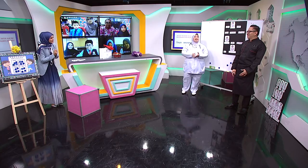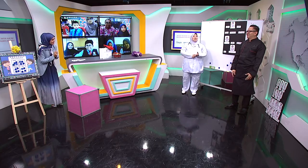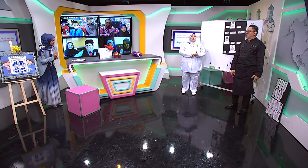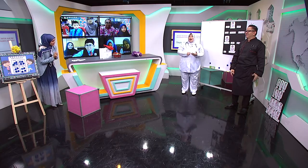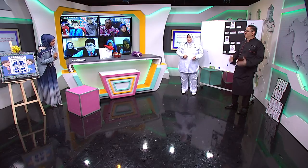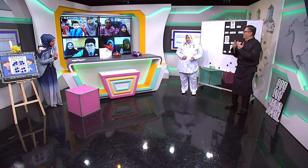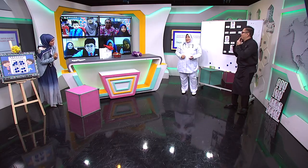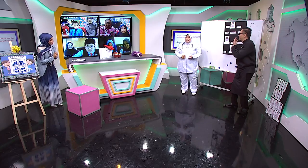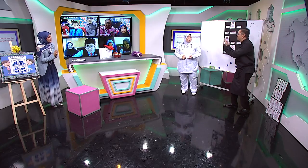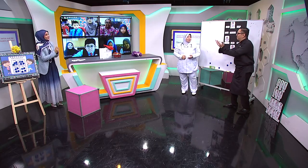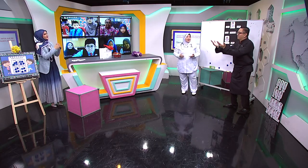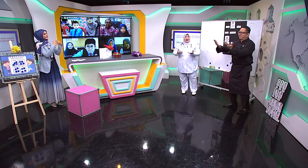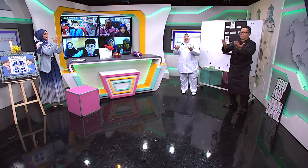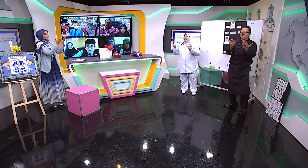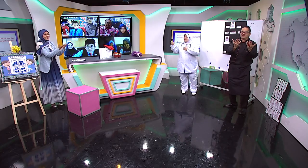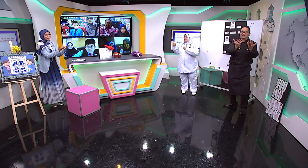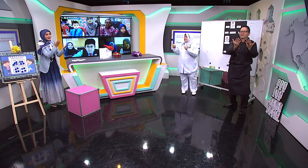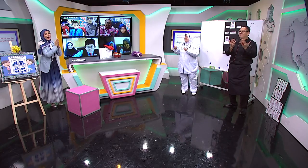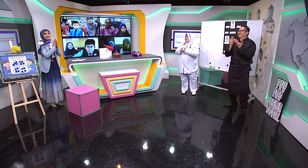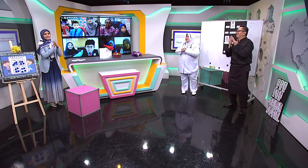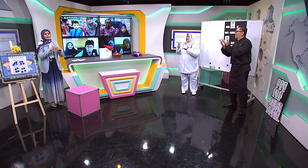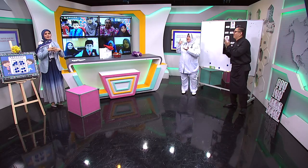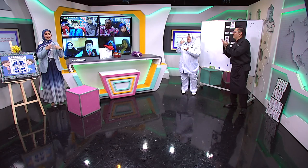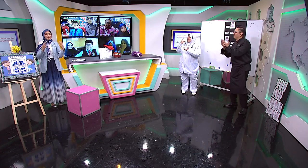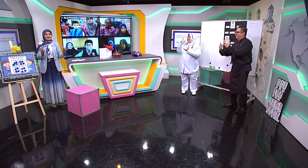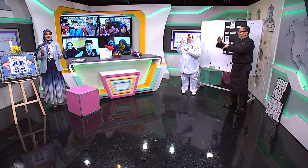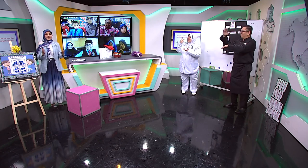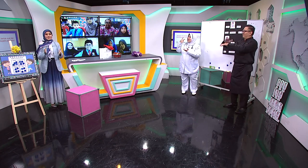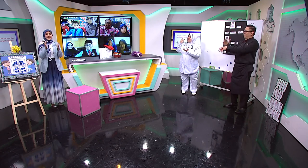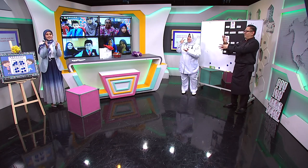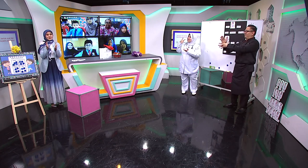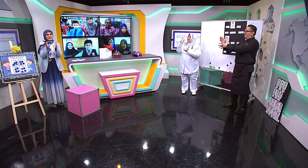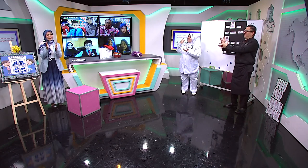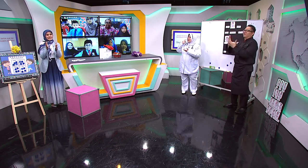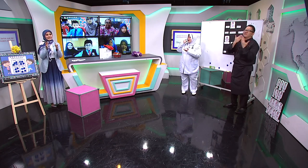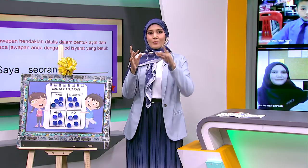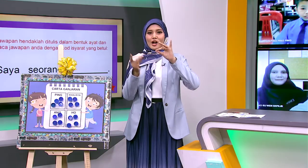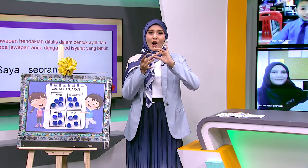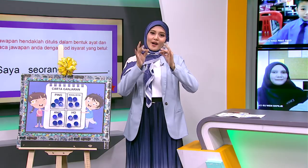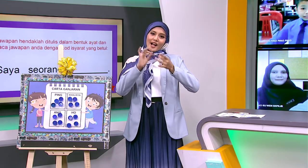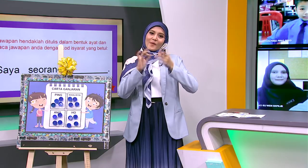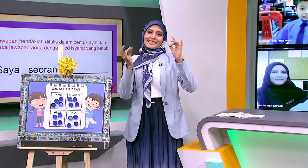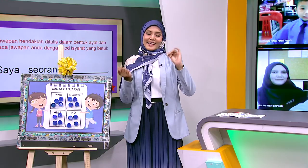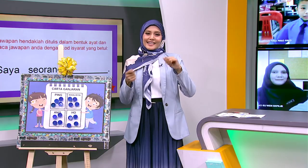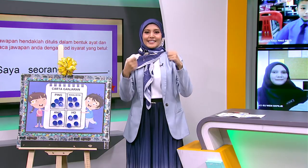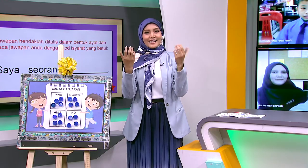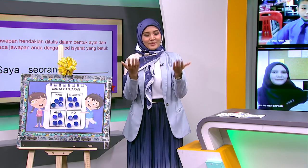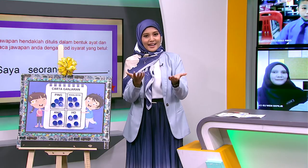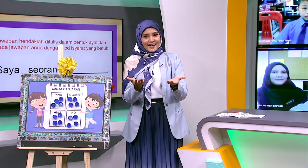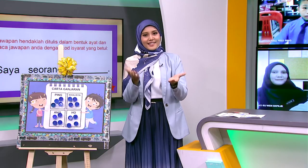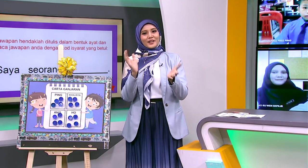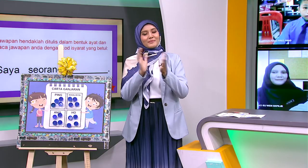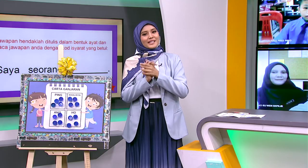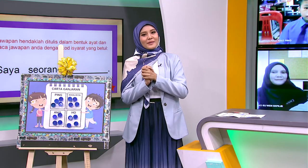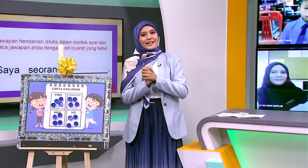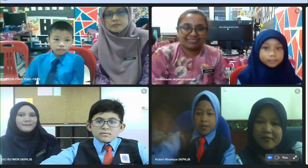kasih banyak-banyak, Cikgu. Dan juga Cikgu Ko atas perkongsian ilmu pada hari ini. Terima kasih juga kepada semua kawan-kawan saya di dalam